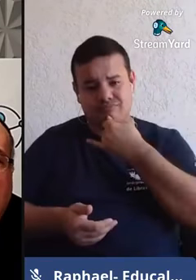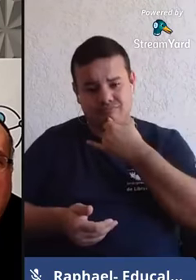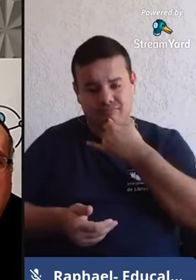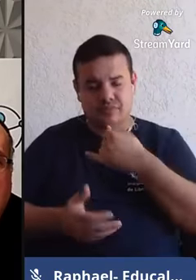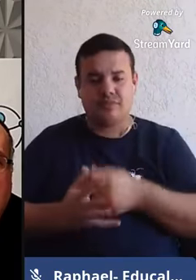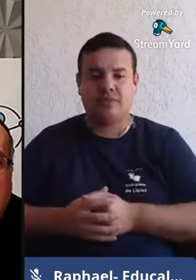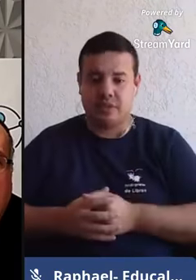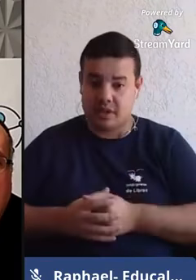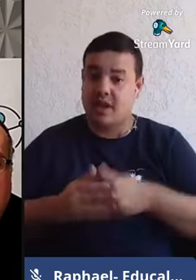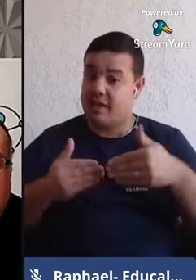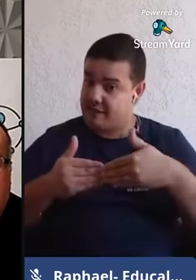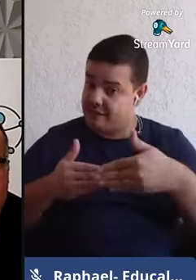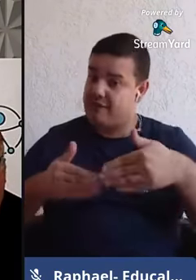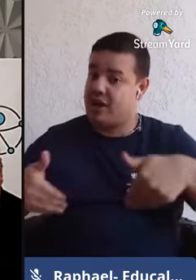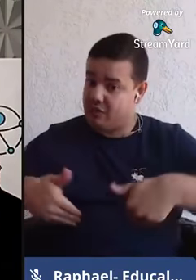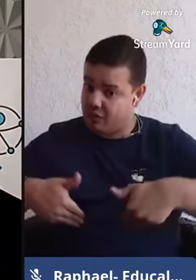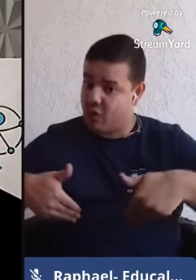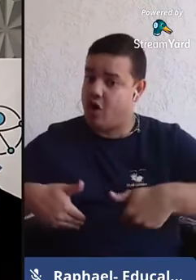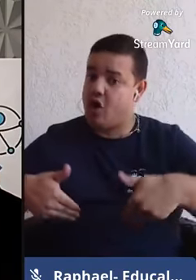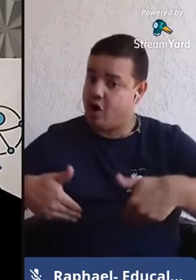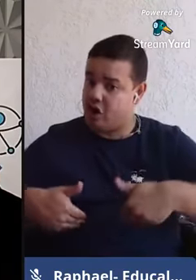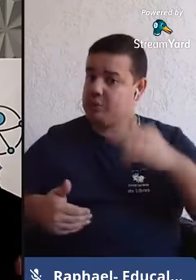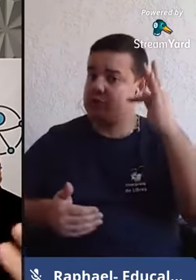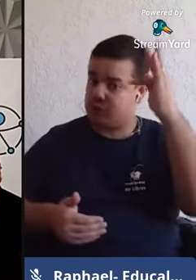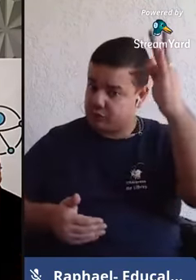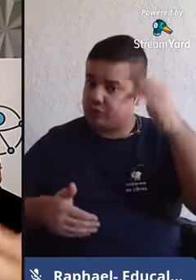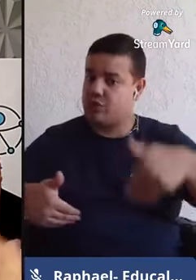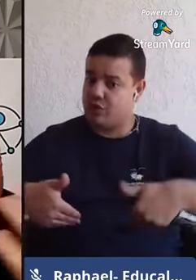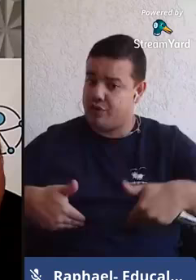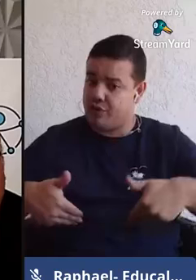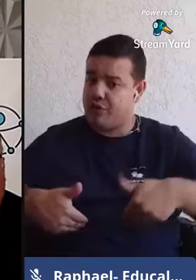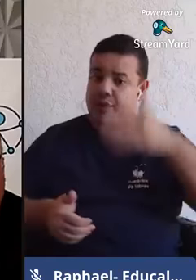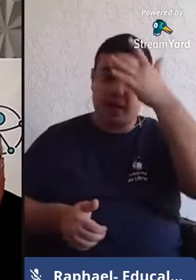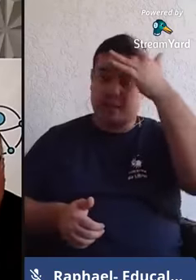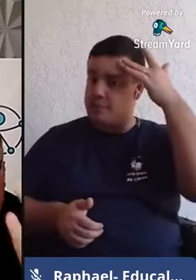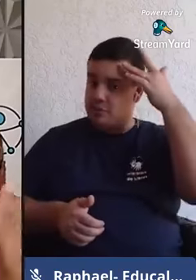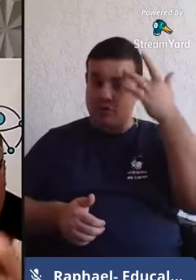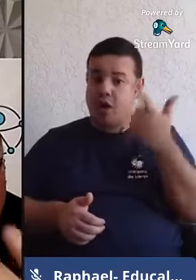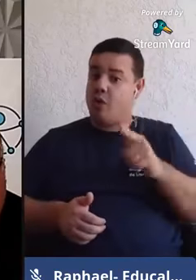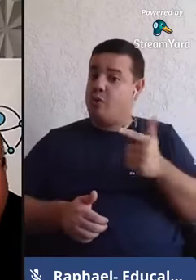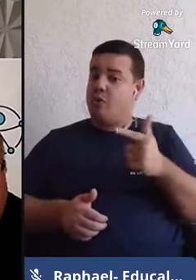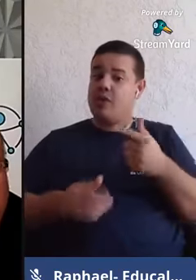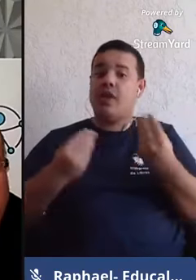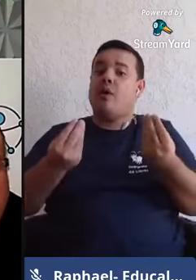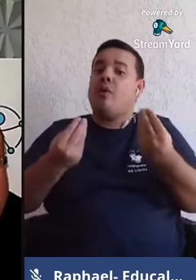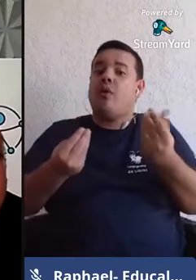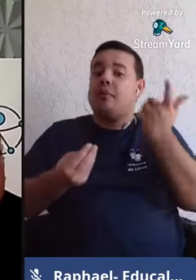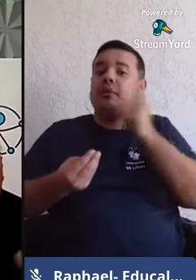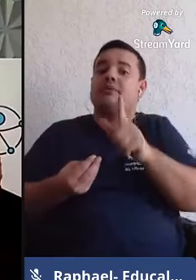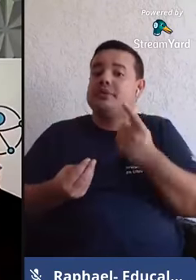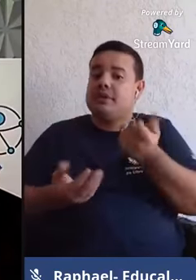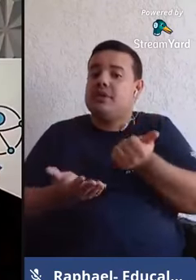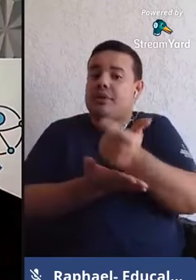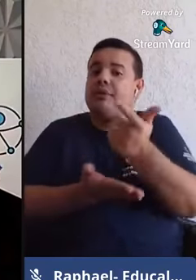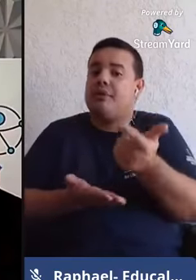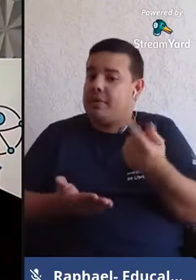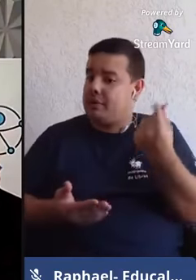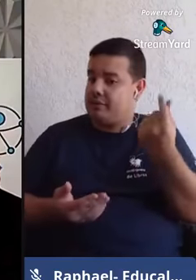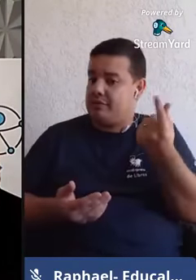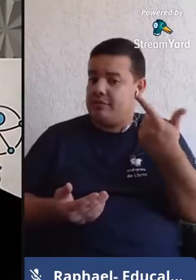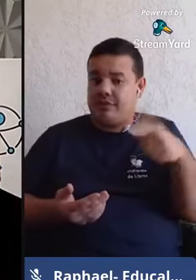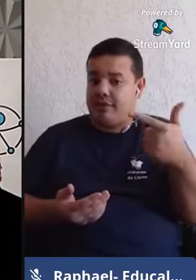fome, né, Cid, também, lá na frente, né? Porque muita gente não tem para onde correr, ele vai passar fome mesmo.